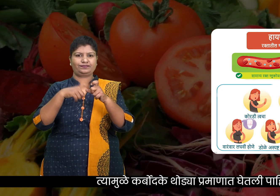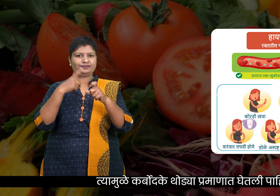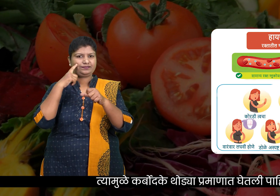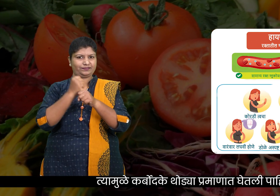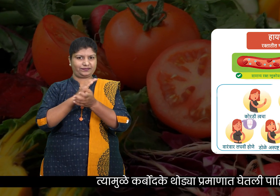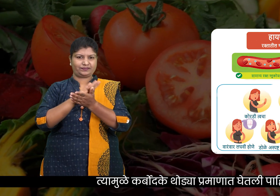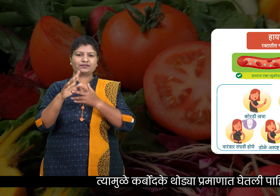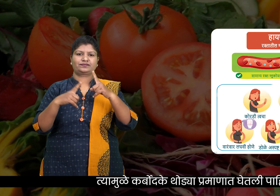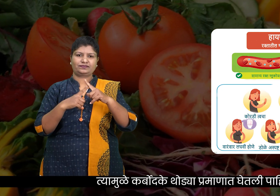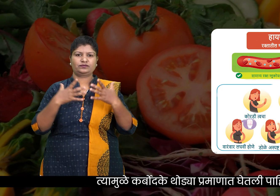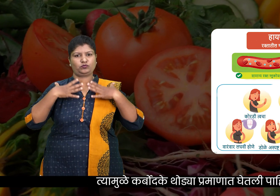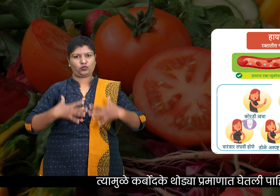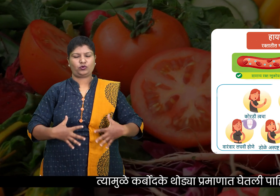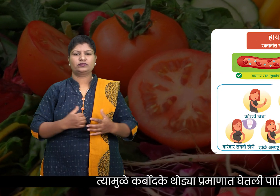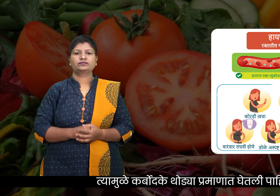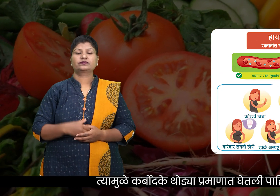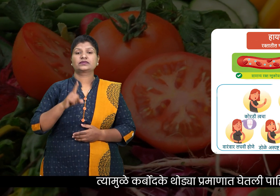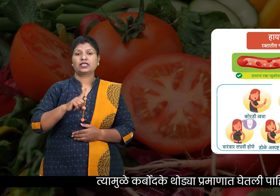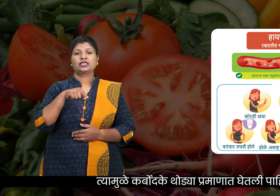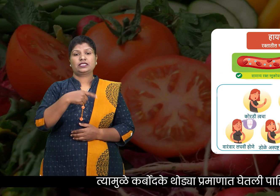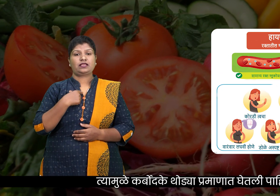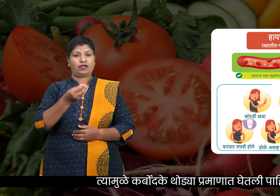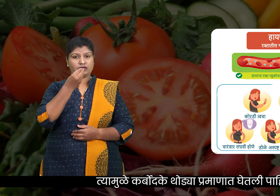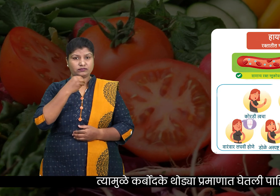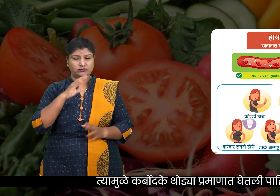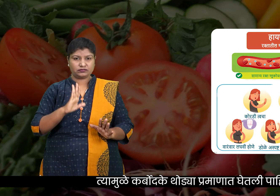त्यामुळे कर्बोदके थोड्या प्रमाणात घेतली पाहिजेत.